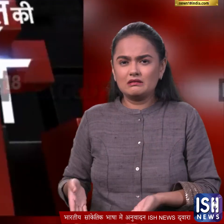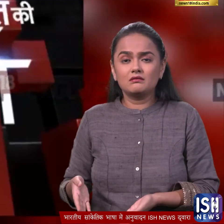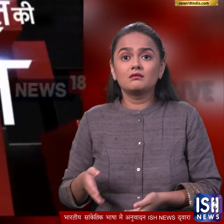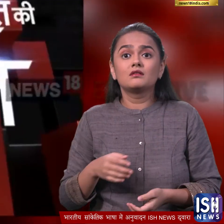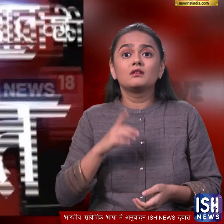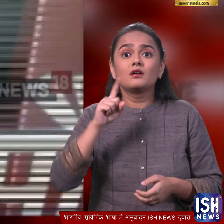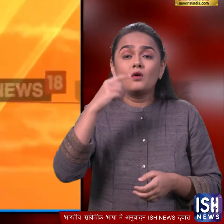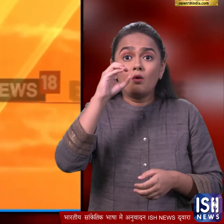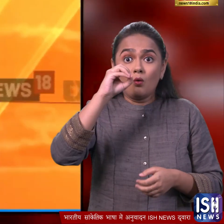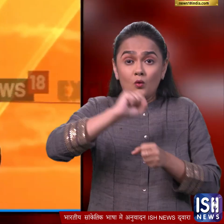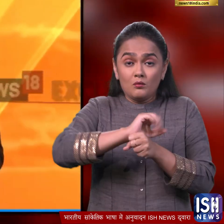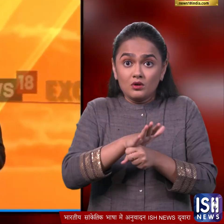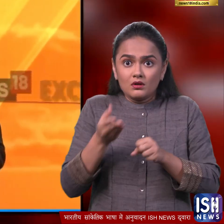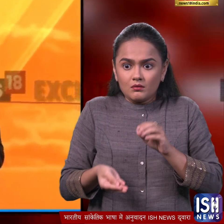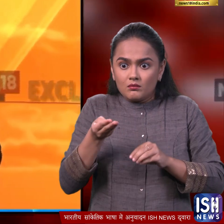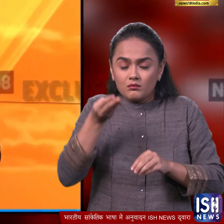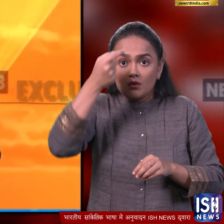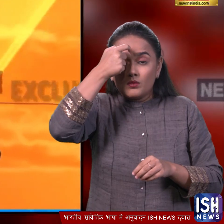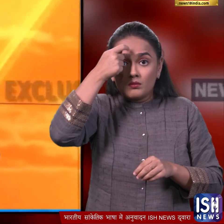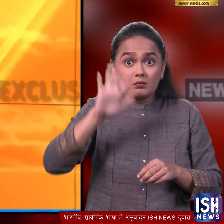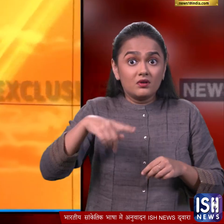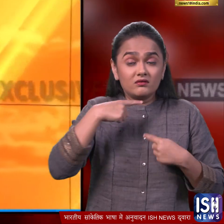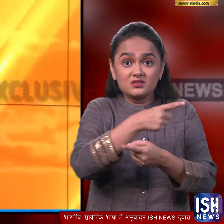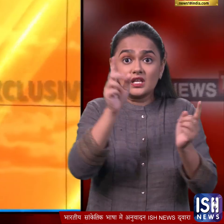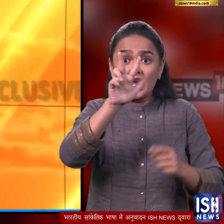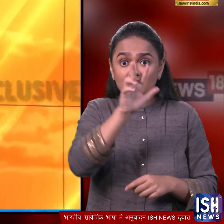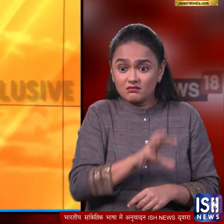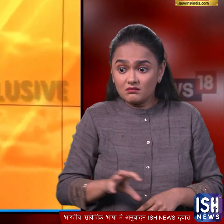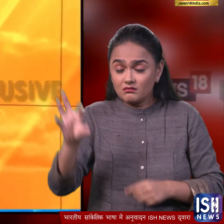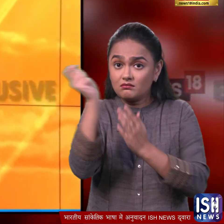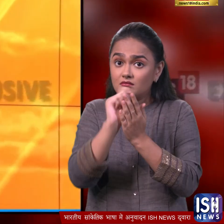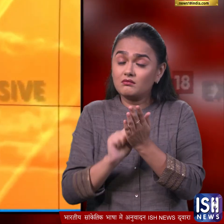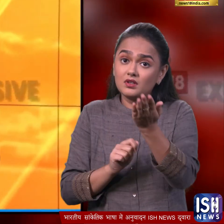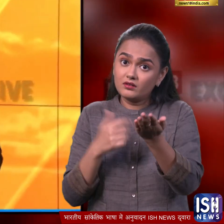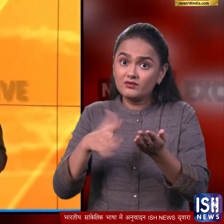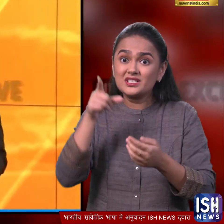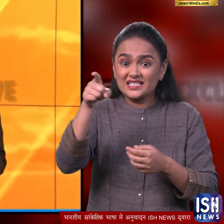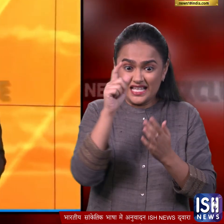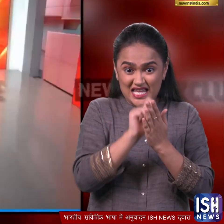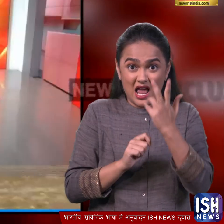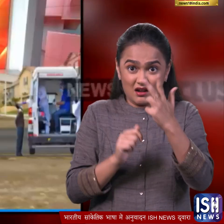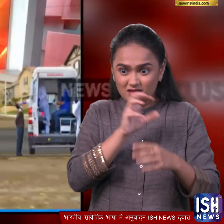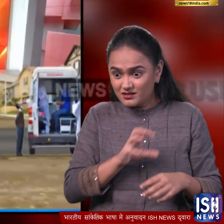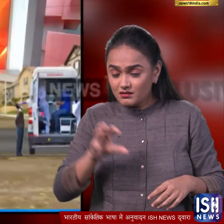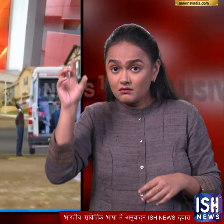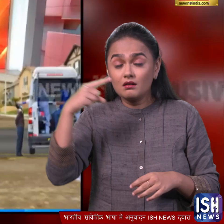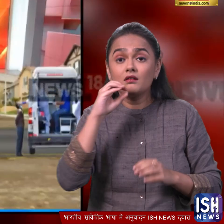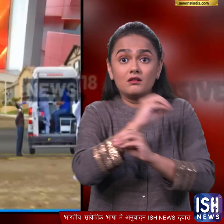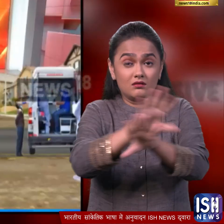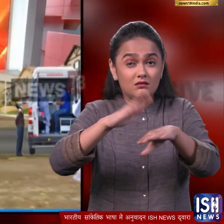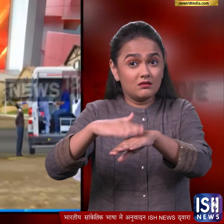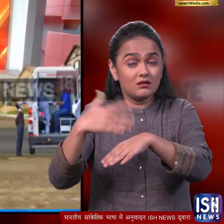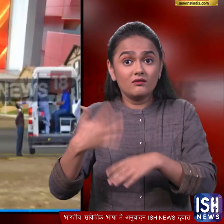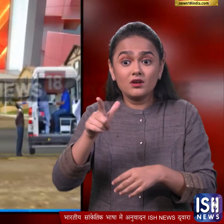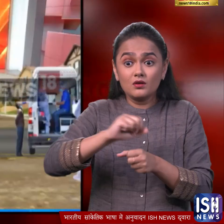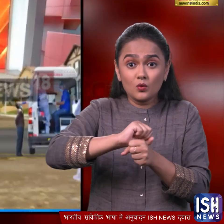हैं। ओमिक्रॉन के बढ़ते खतरे पर चिंता जताते हुए केंद्र ने 8 राज्यों को चिट्ठी लिखी। चिट्ठी में इन 8 राज्यों को निर्देश दिए गए